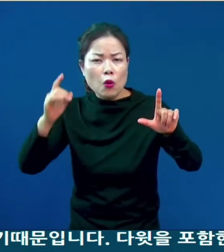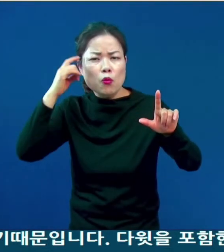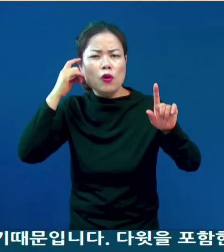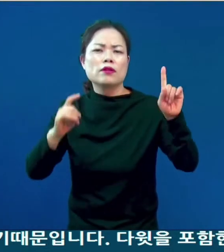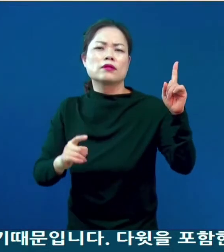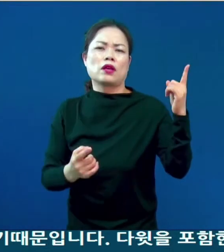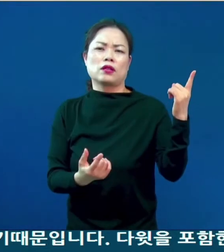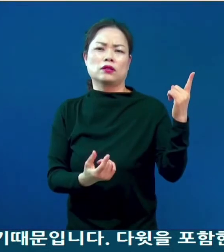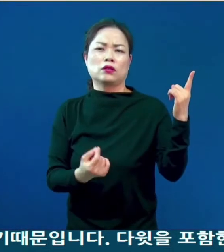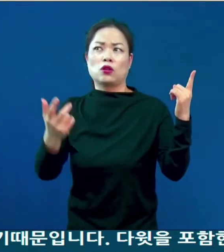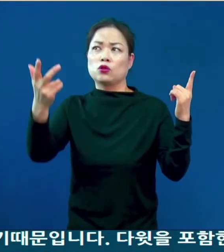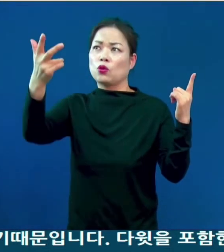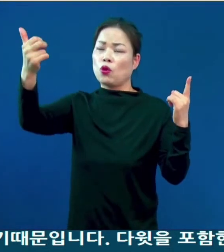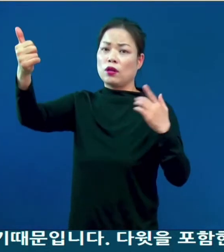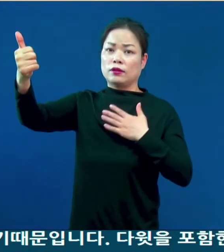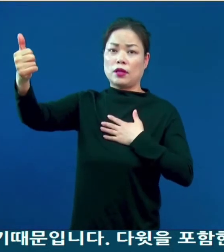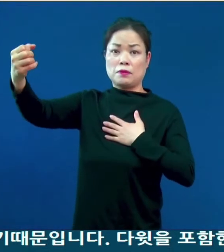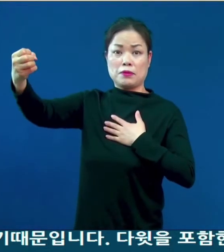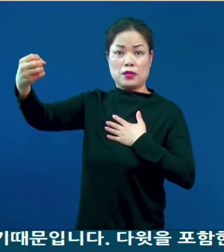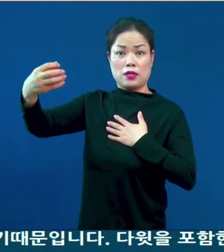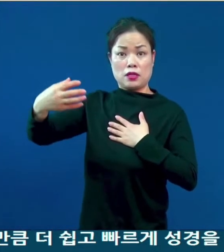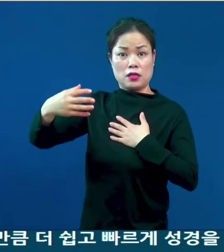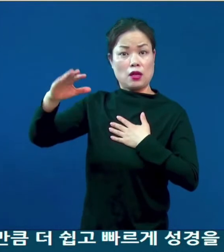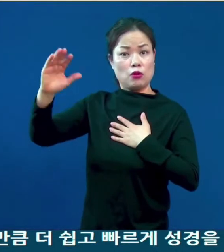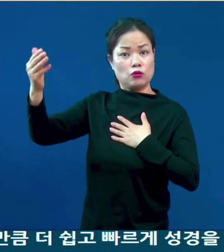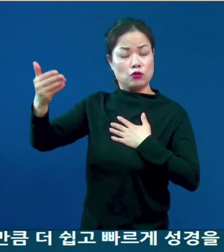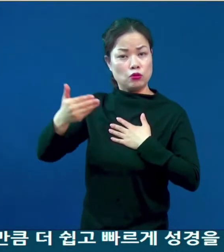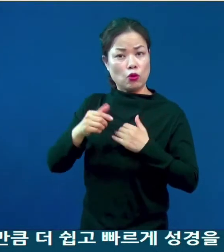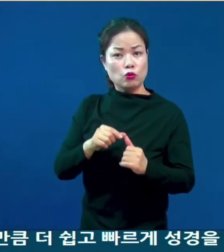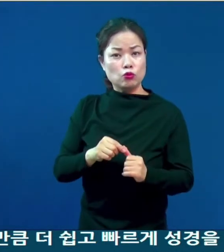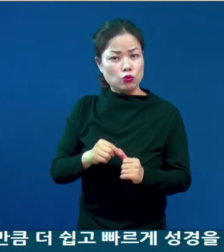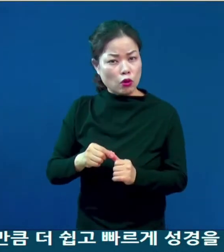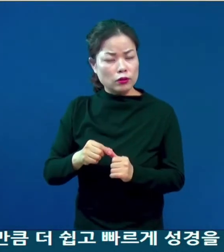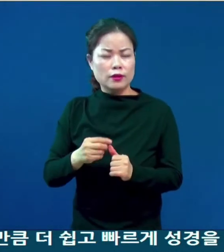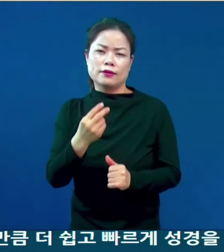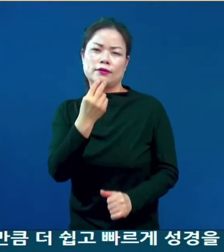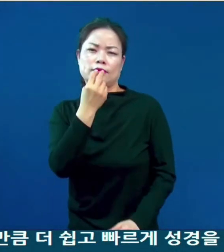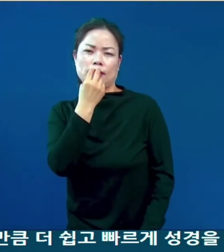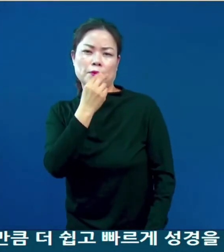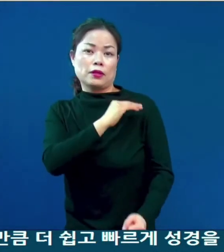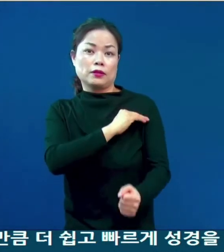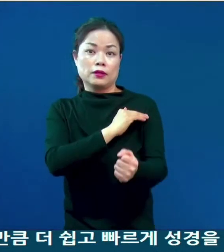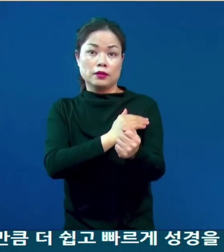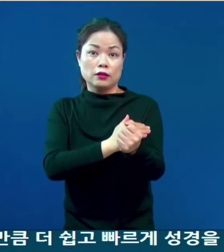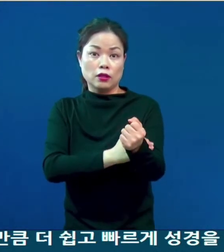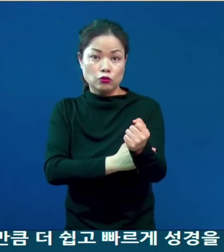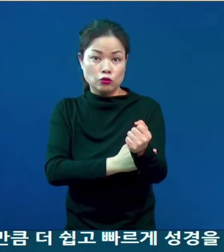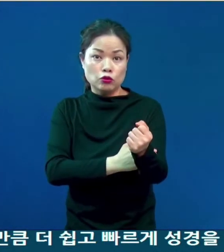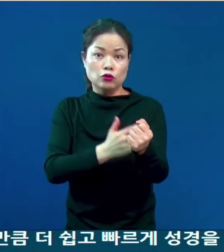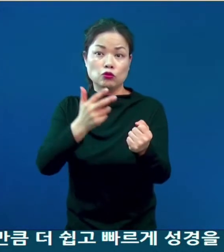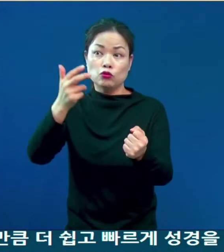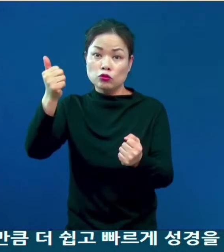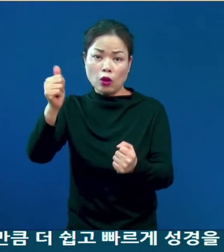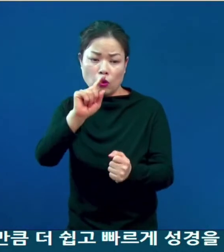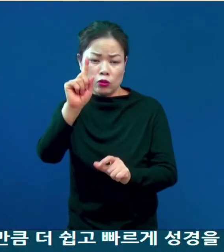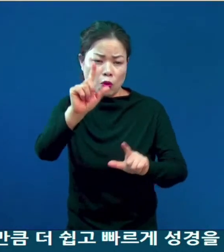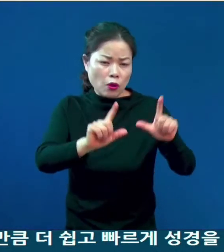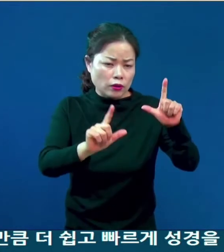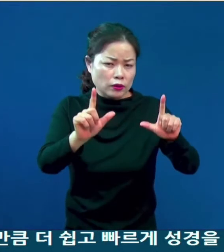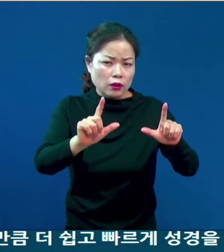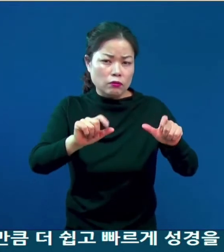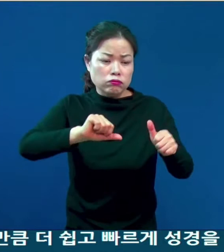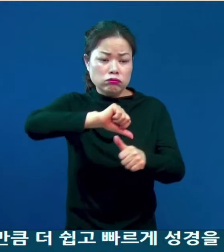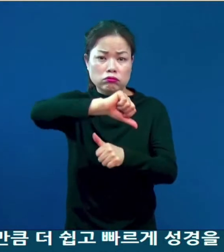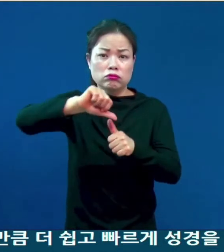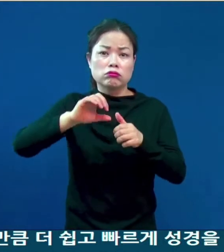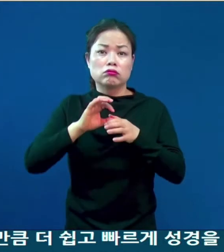다윗처럼 여호와가 나의 빛이 되어주시고 구원이 되어주시고 생명의 능력이 되어주시니 어떤 환경과 상황 가운데